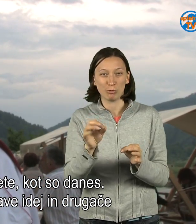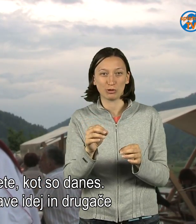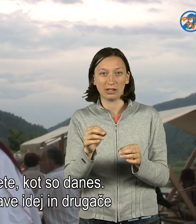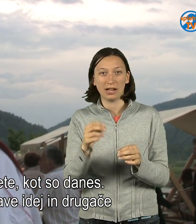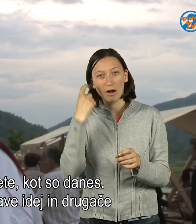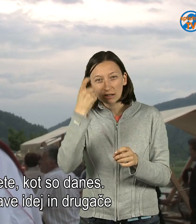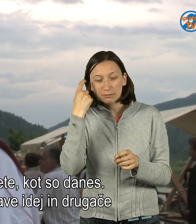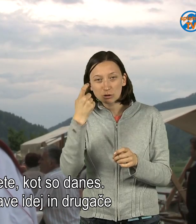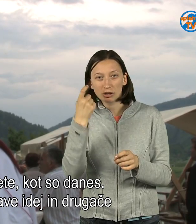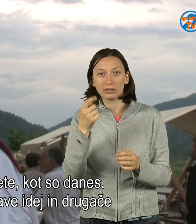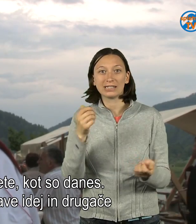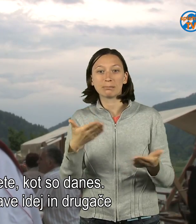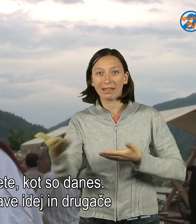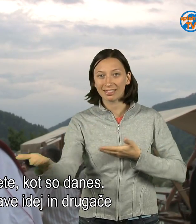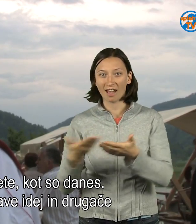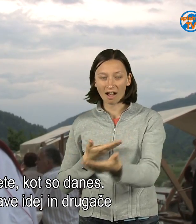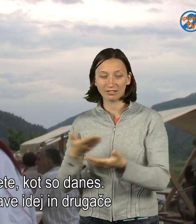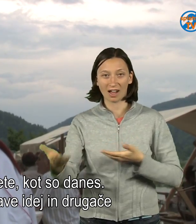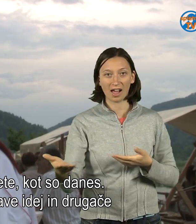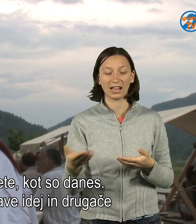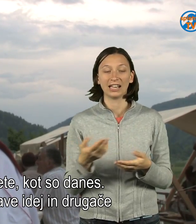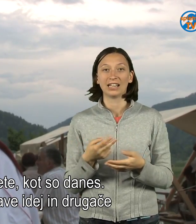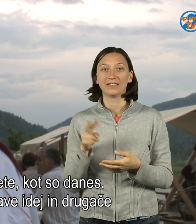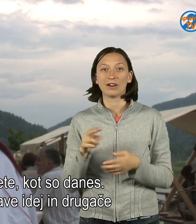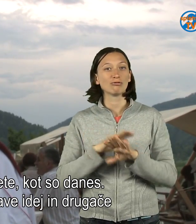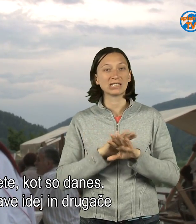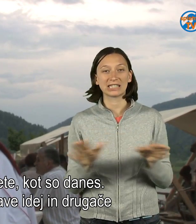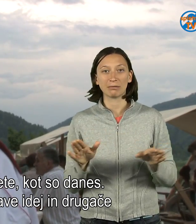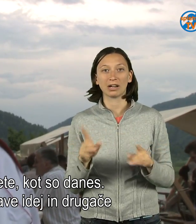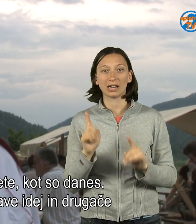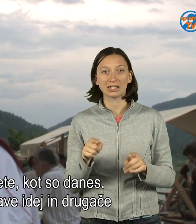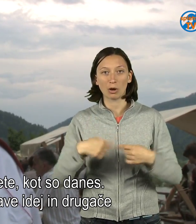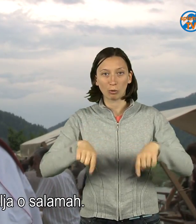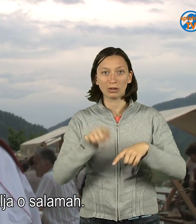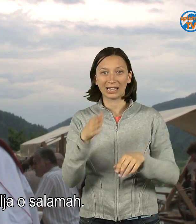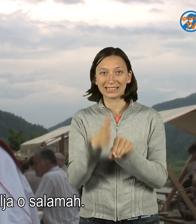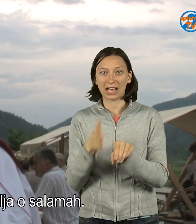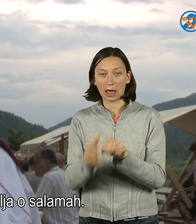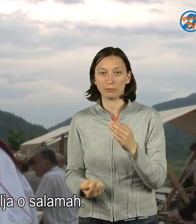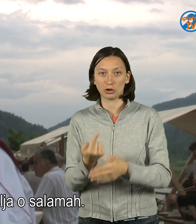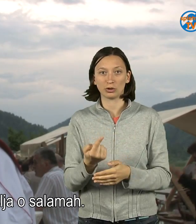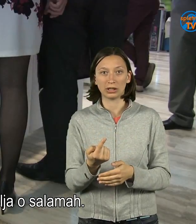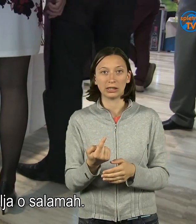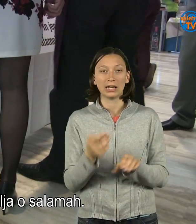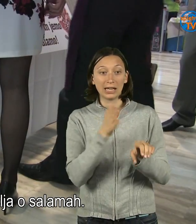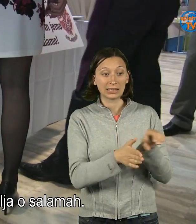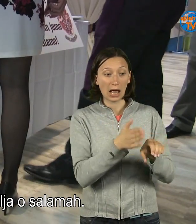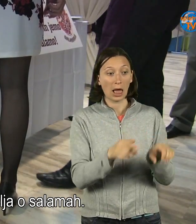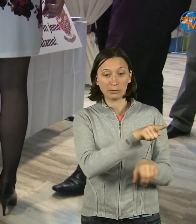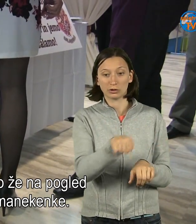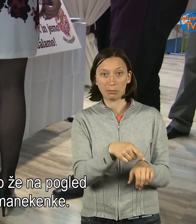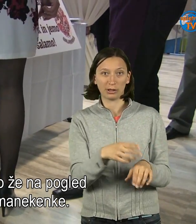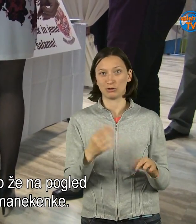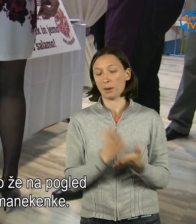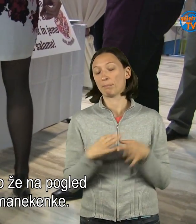piljenje v kvaliteti, v razmišljanjih, v izmenjavah, v vsem, kaj se okoli teh salam dogaja.